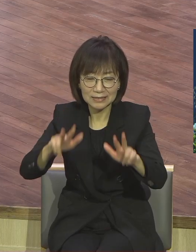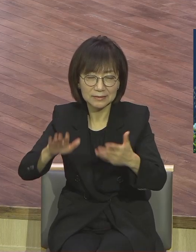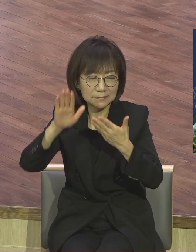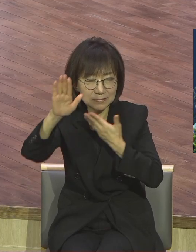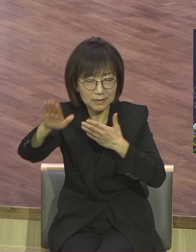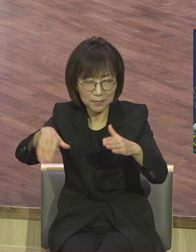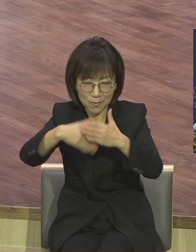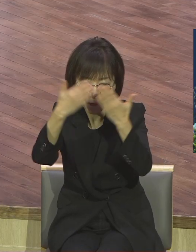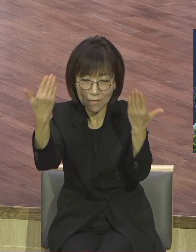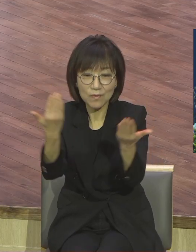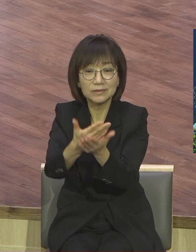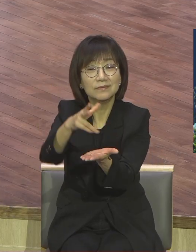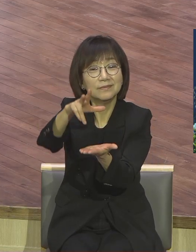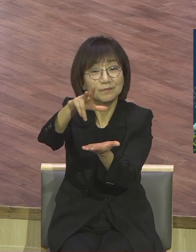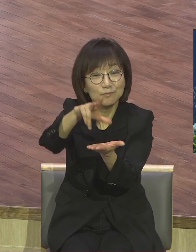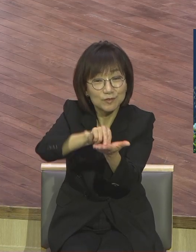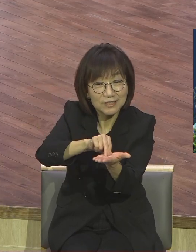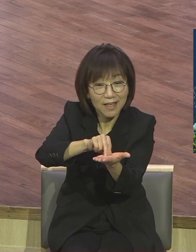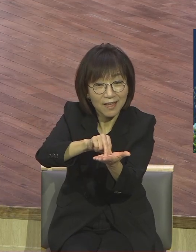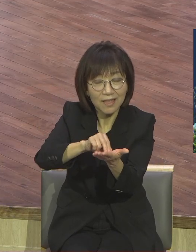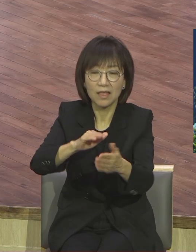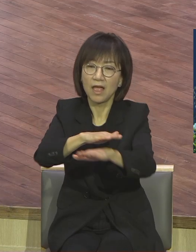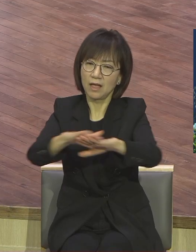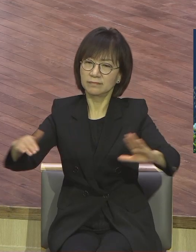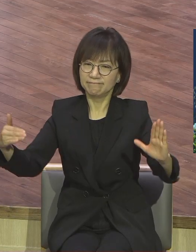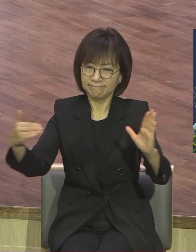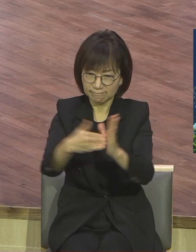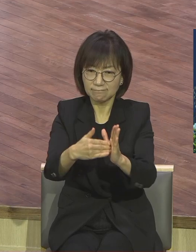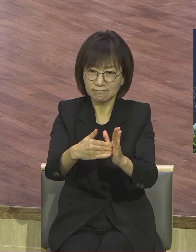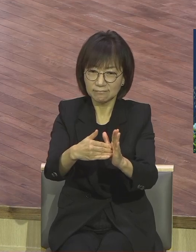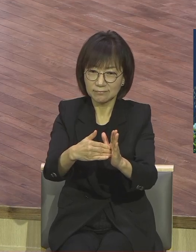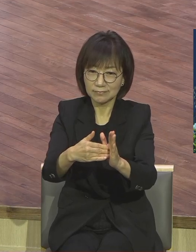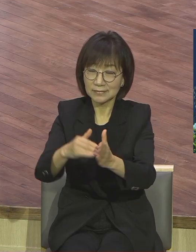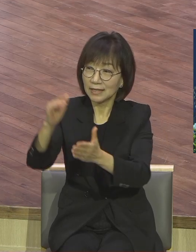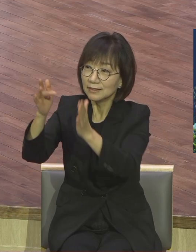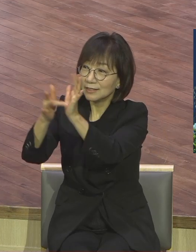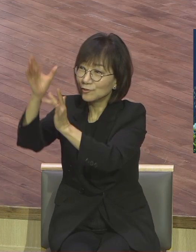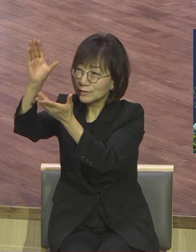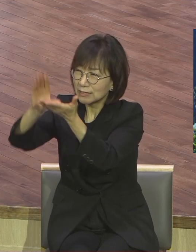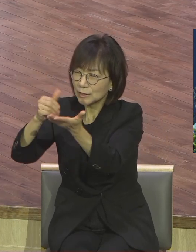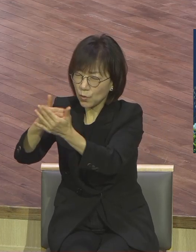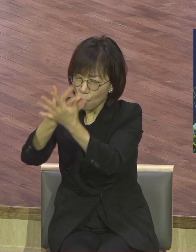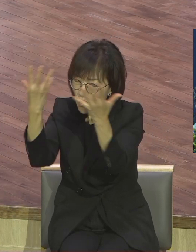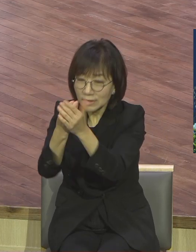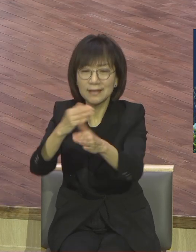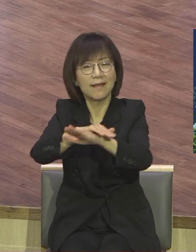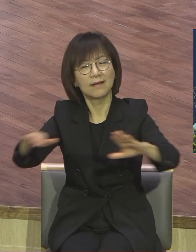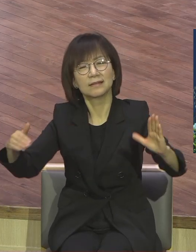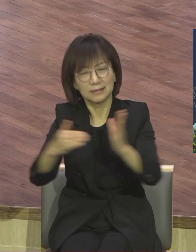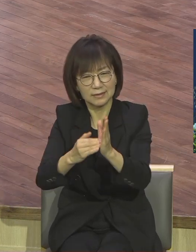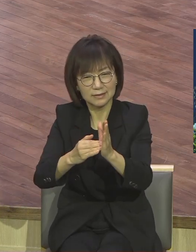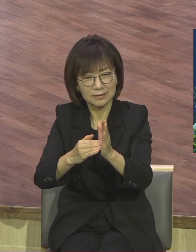문제를 예수 그리스도 것이니까 예수 그리스도가 해결해 주셨고 해결해 주실 것입니다.